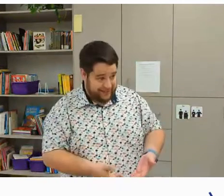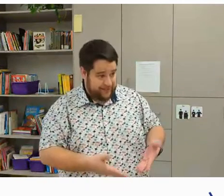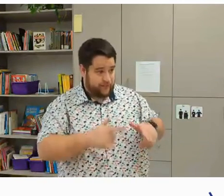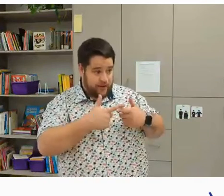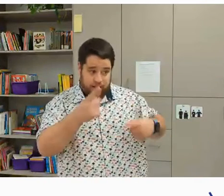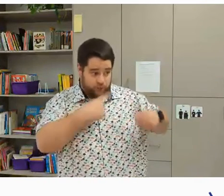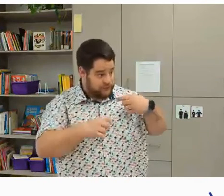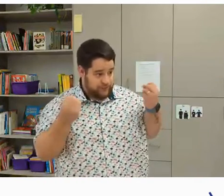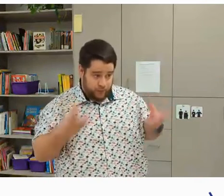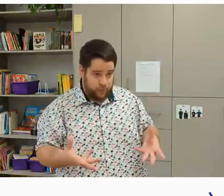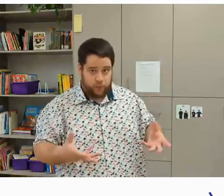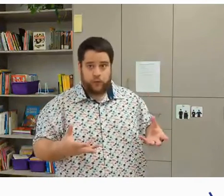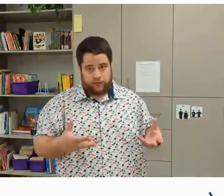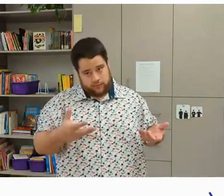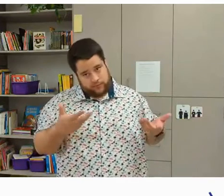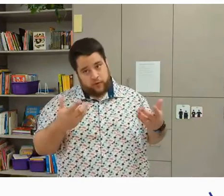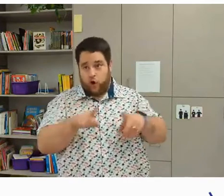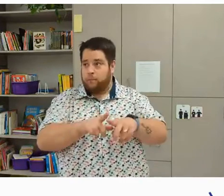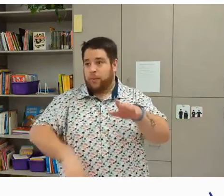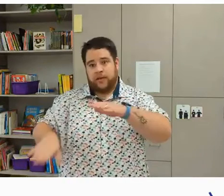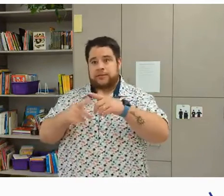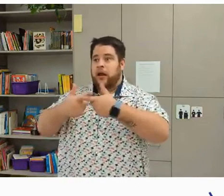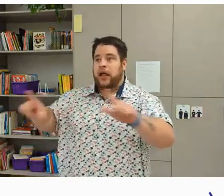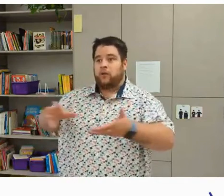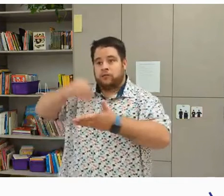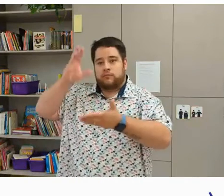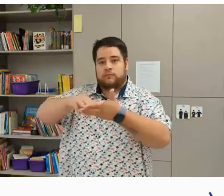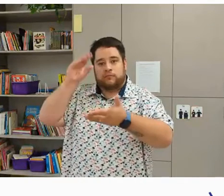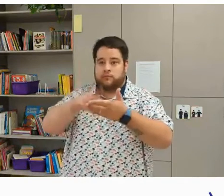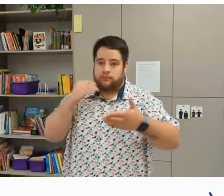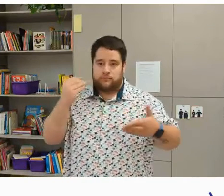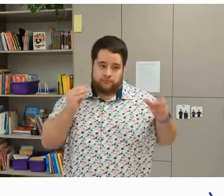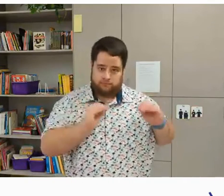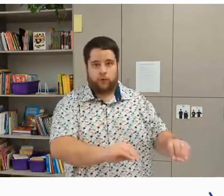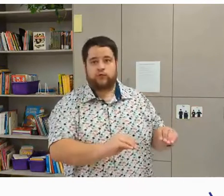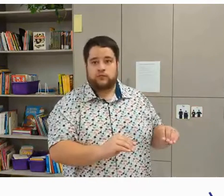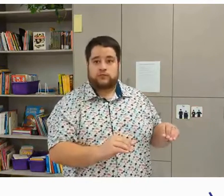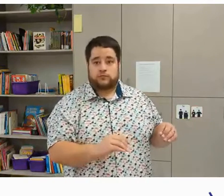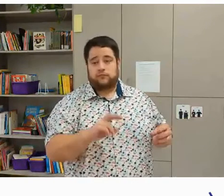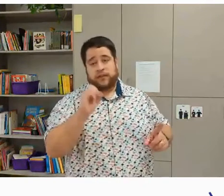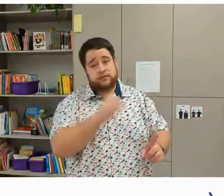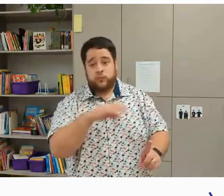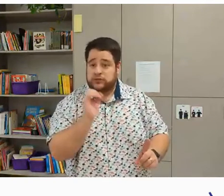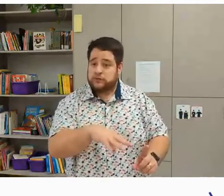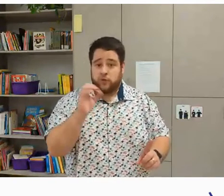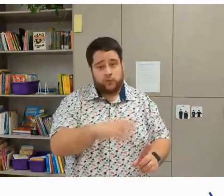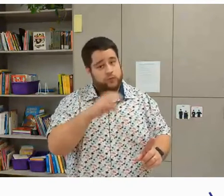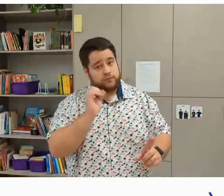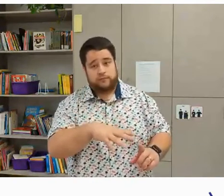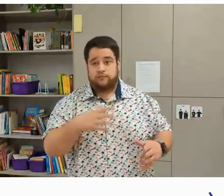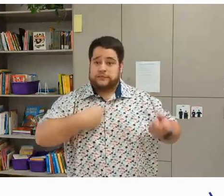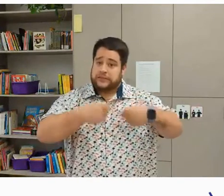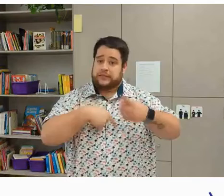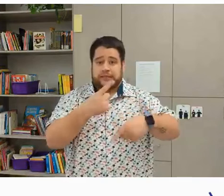des signes ou on lui enseigne la base de la langue. Donc, c'est beaucoup d'exposition, on signe, on communique avec